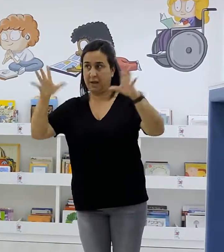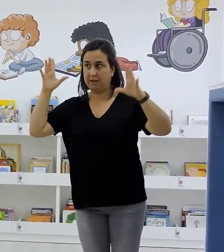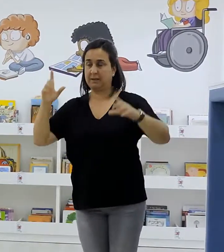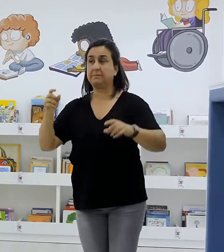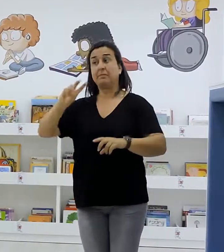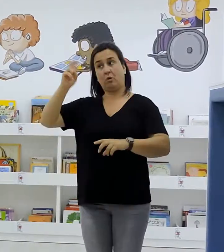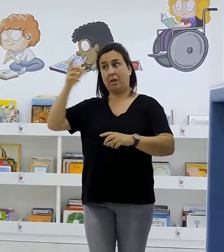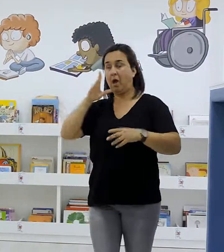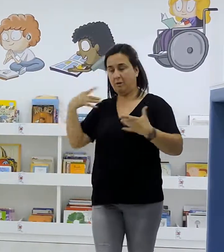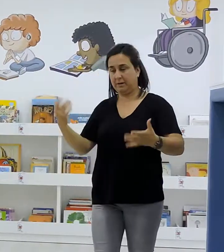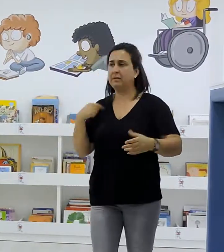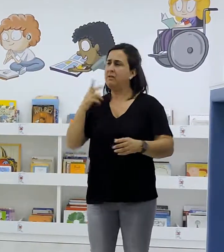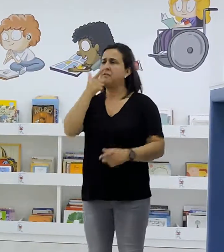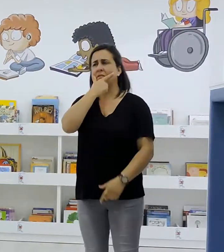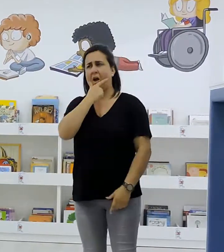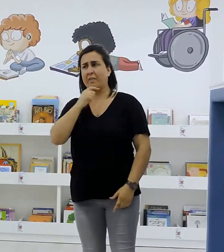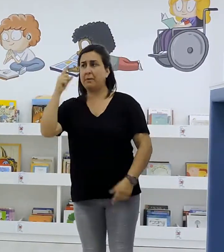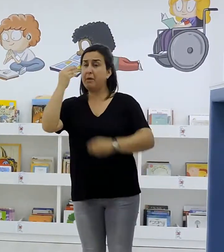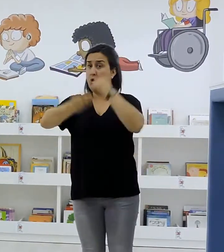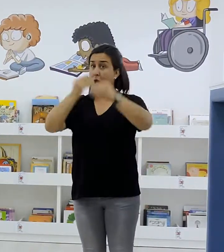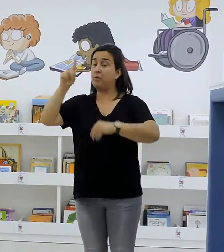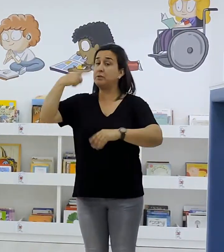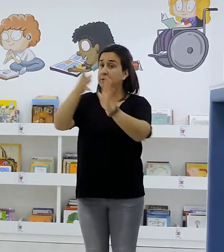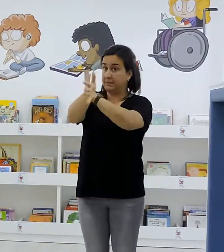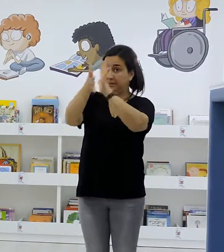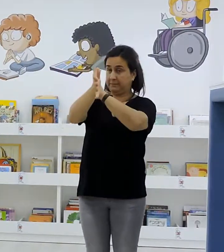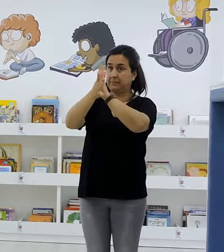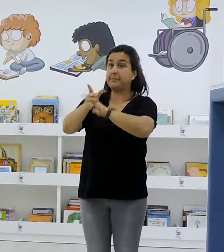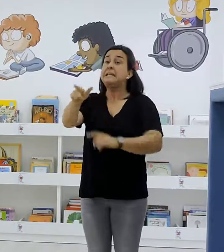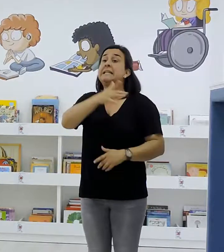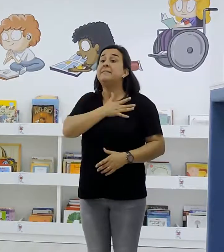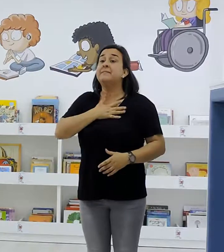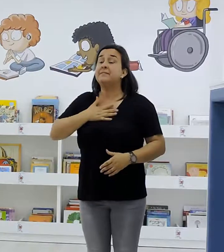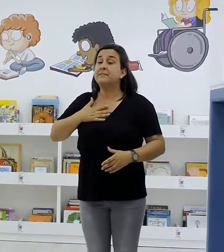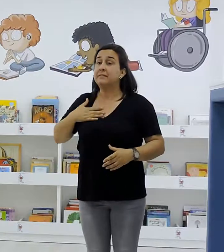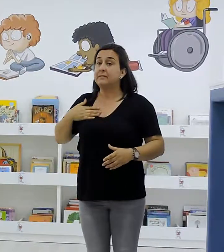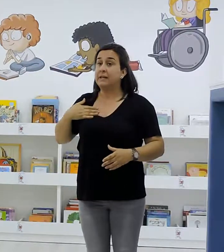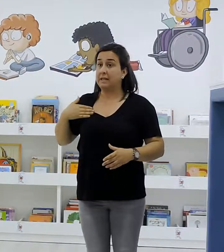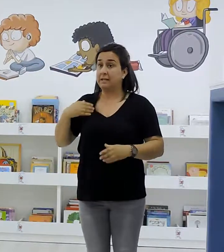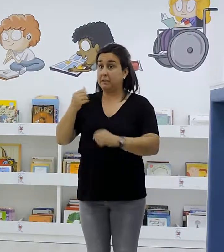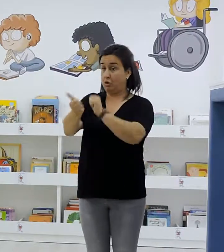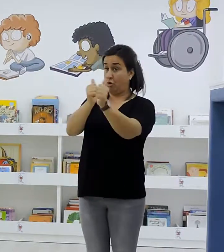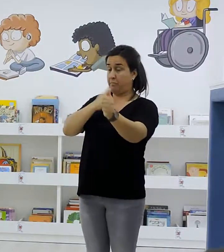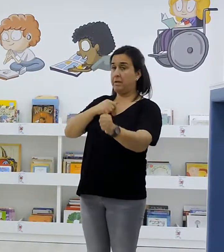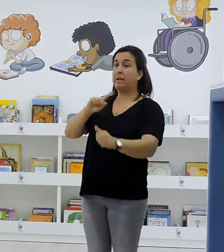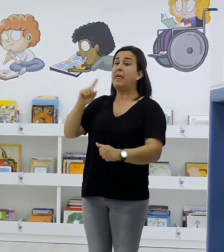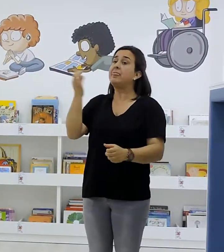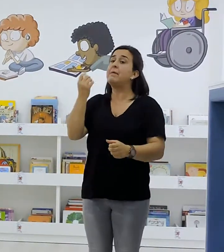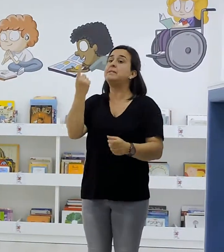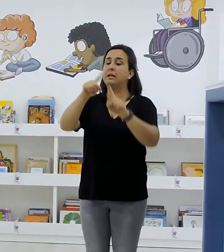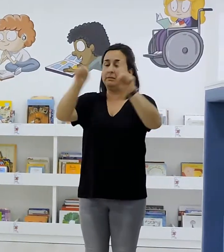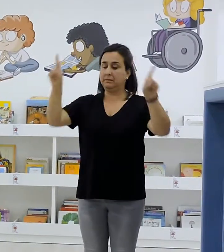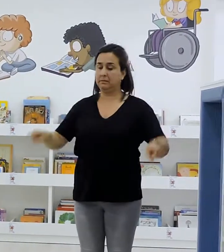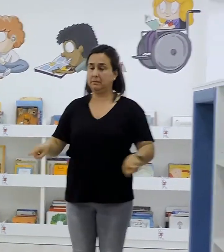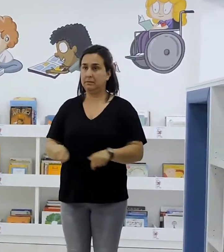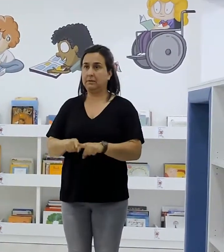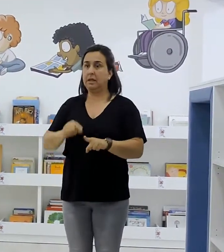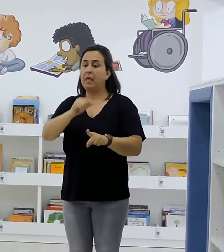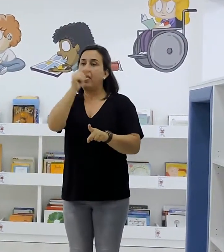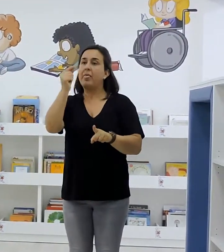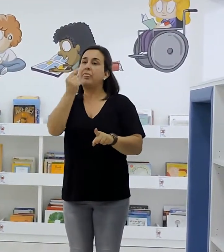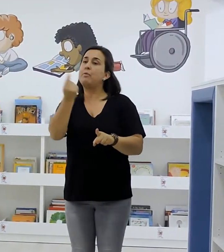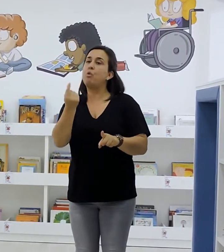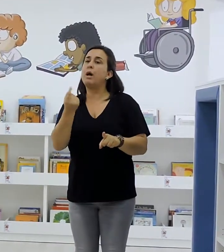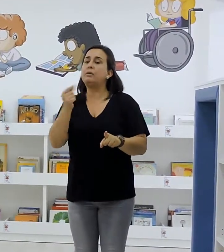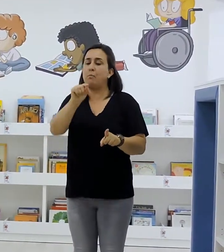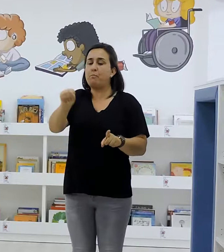Es un juego muy fácil, primero lo hago, luego lo explico. Si queréis hacer este juego, lo único que tenéis que hacer es coger una cartulina y dibujar un punto por un